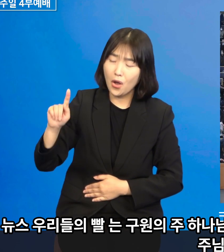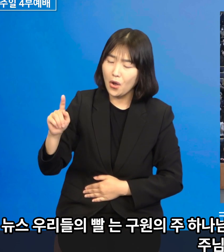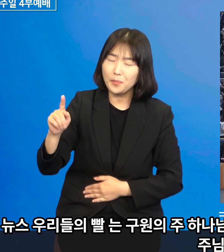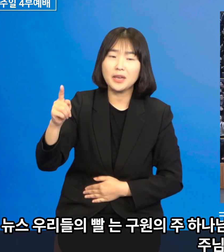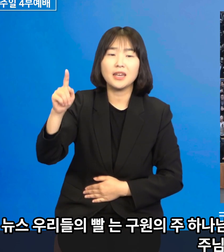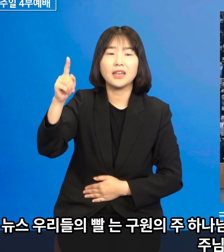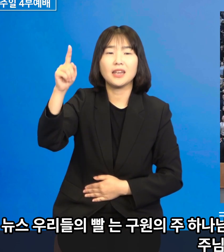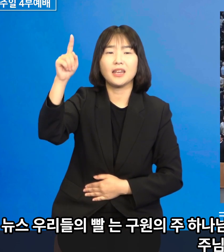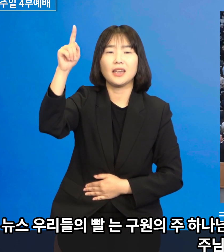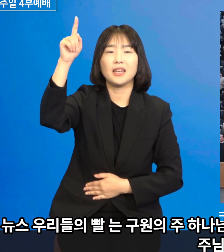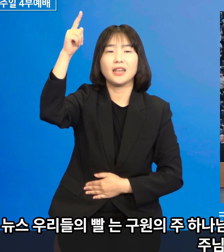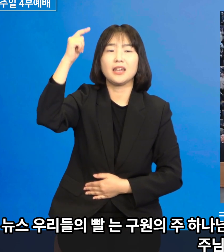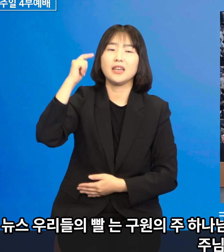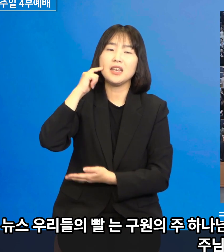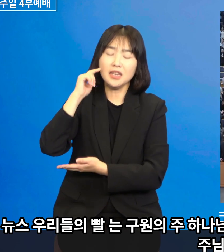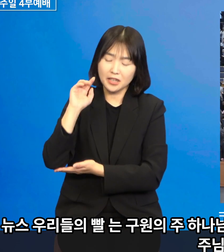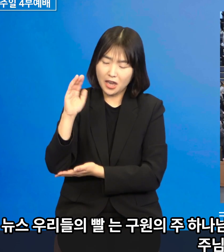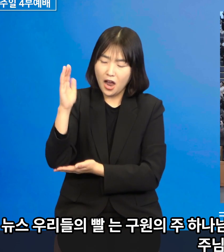높이